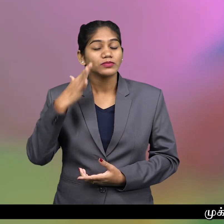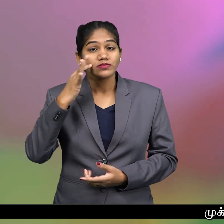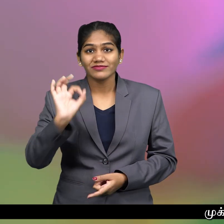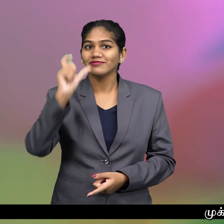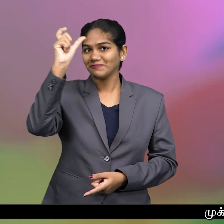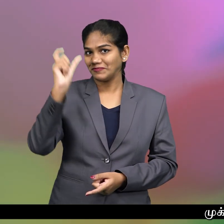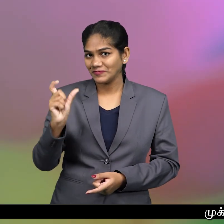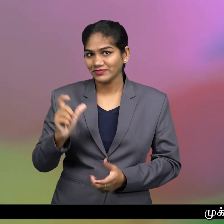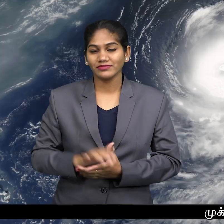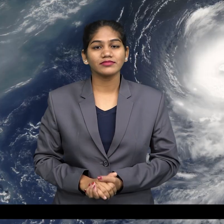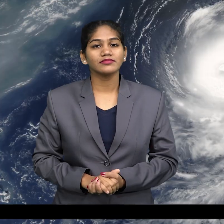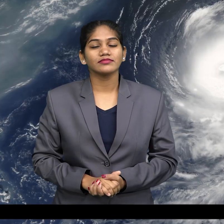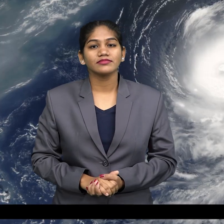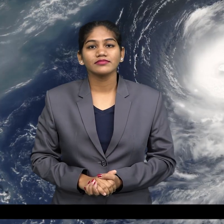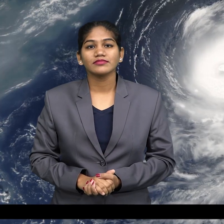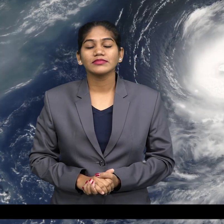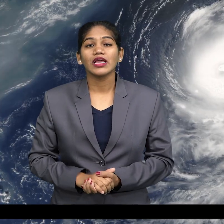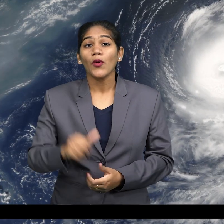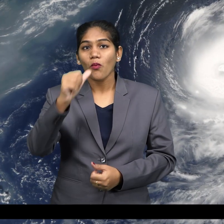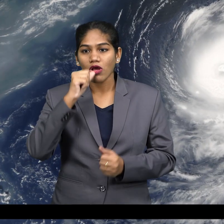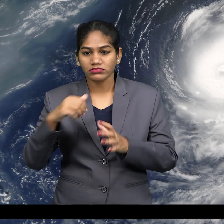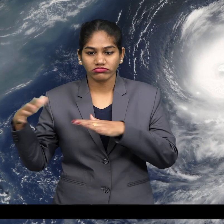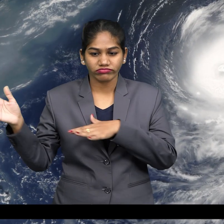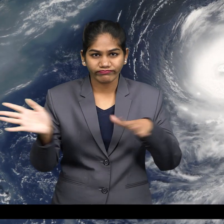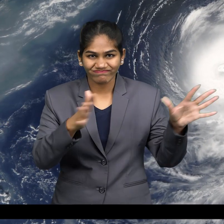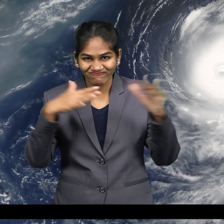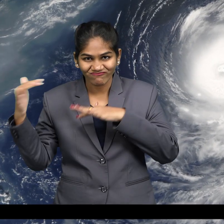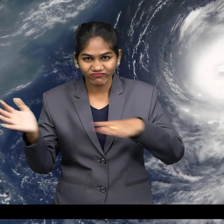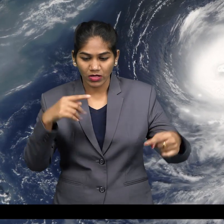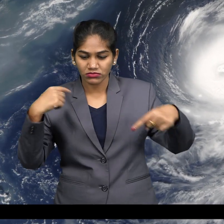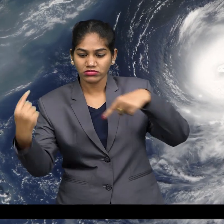முக்கிய வார்த்தைகள்: மனச்சோர்வு,